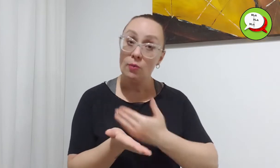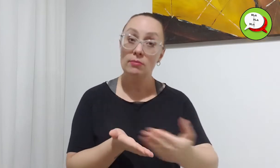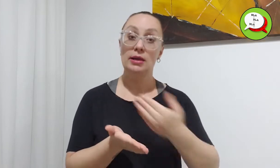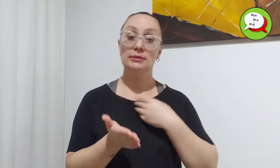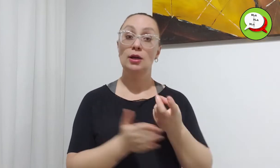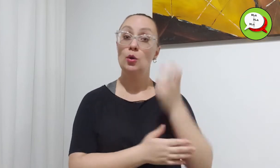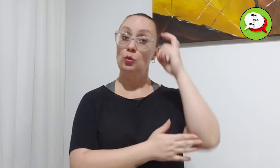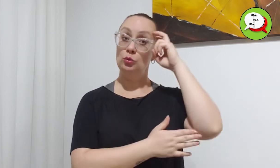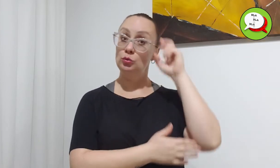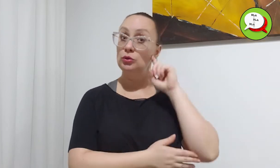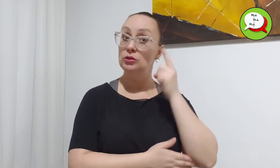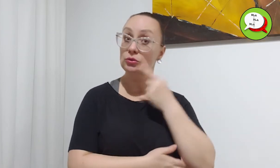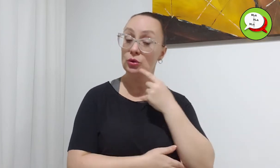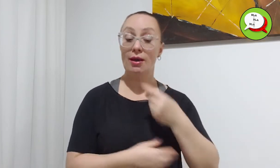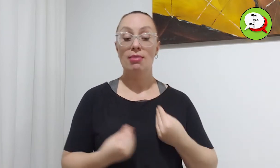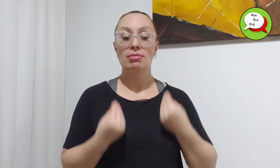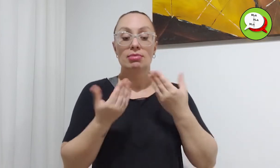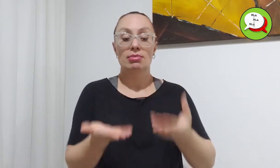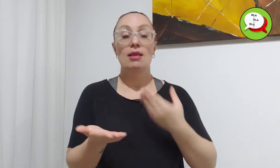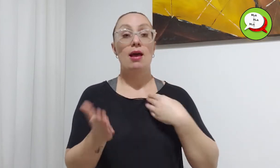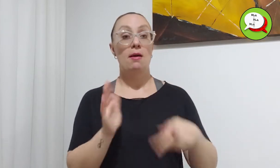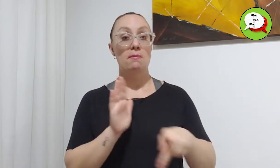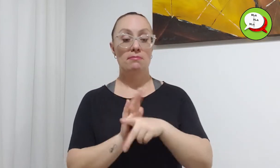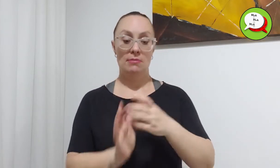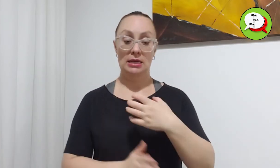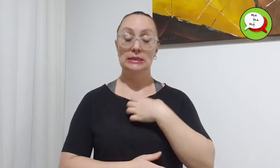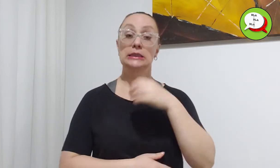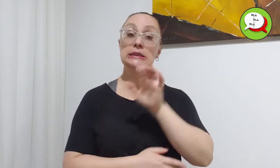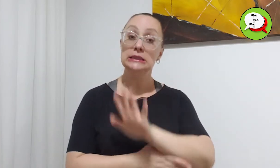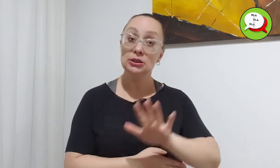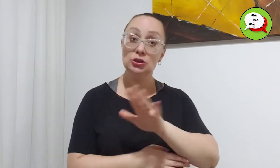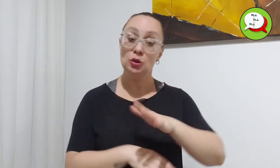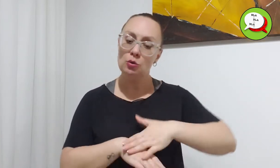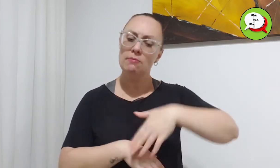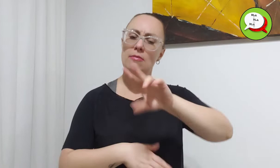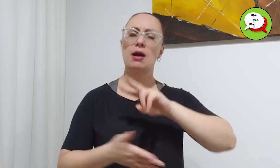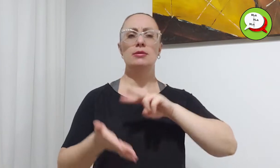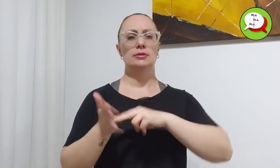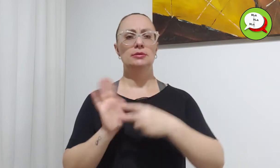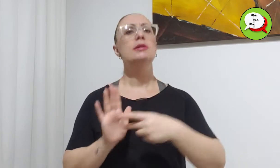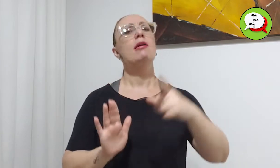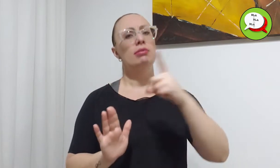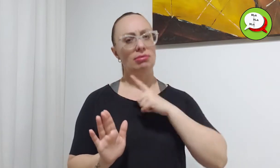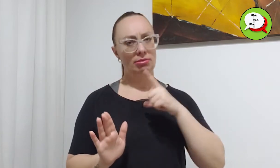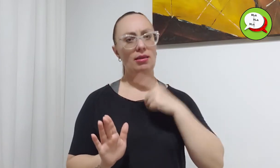surda, que produz efeito de sentido mais significativo para essa comunidade.